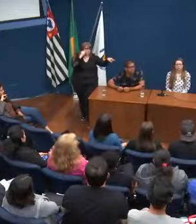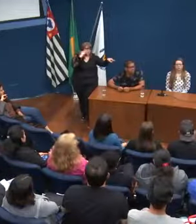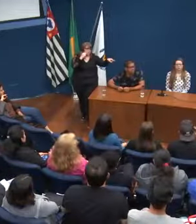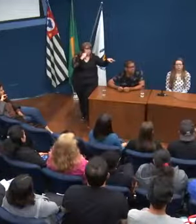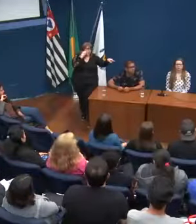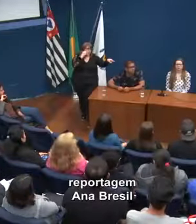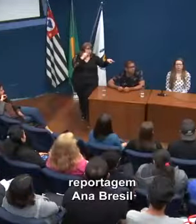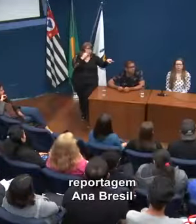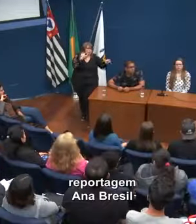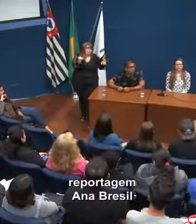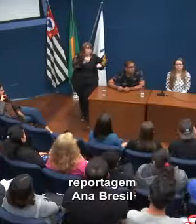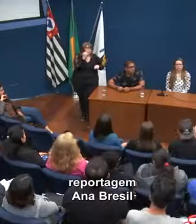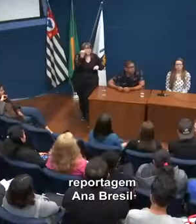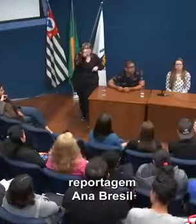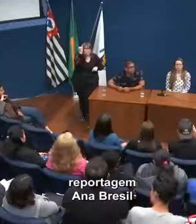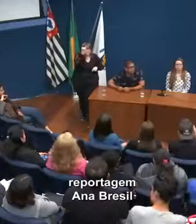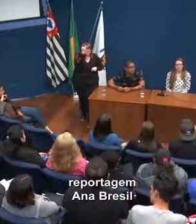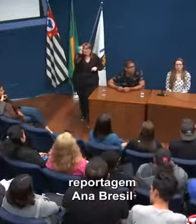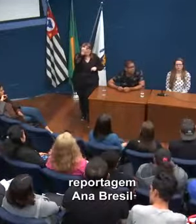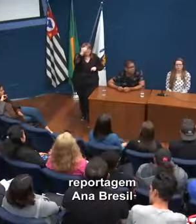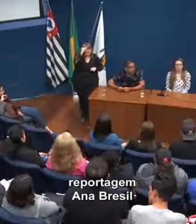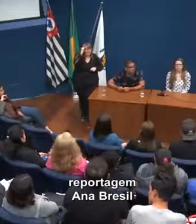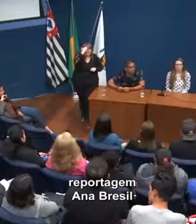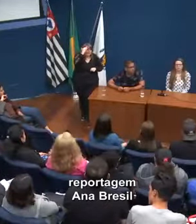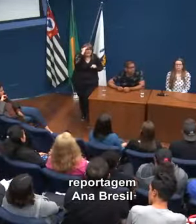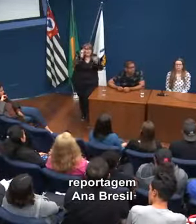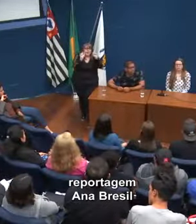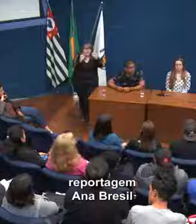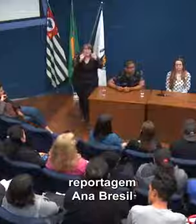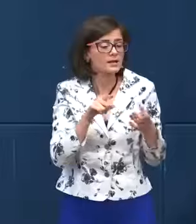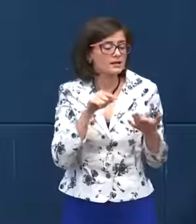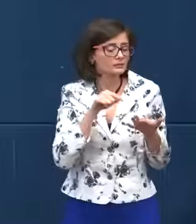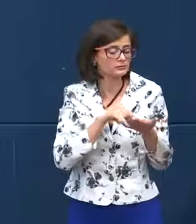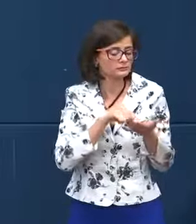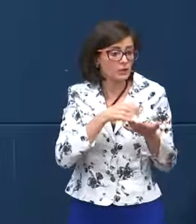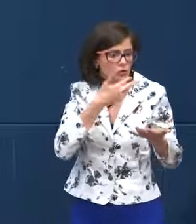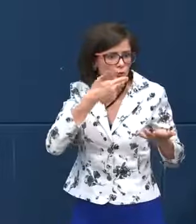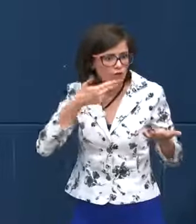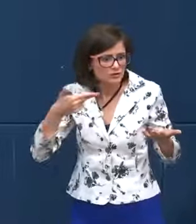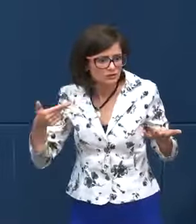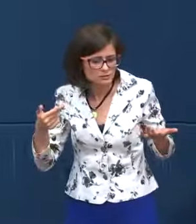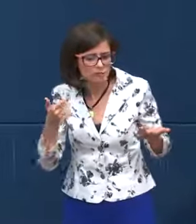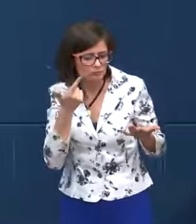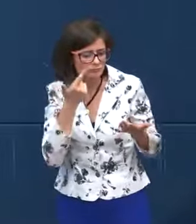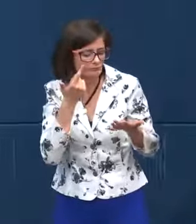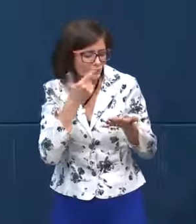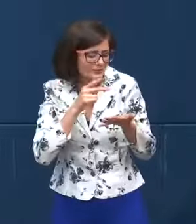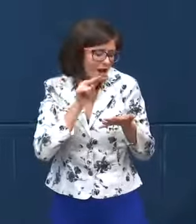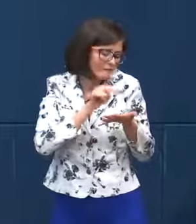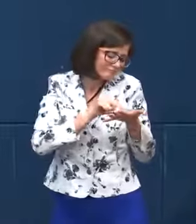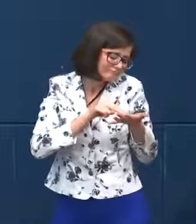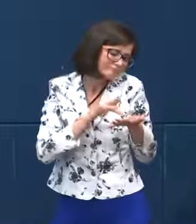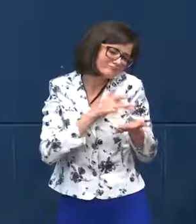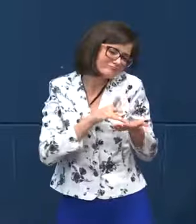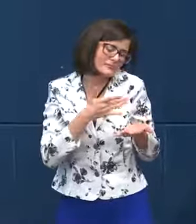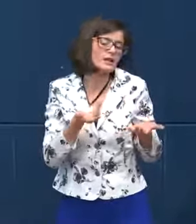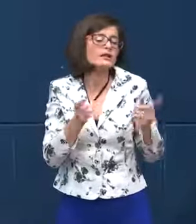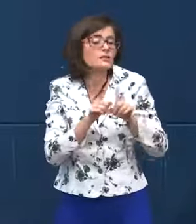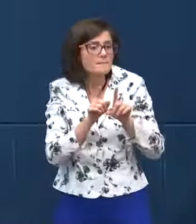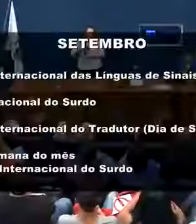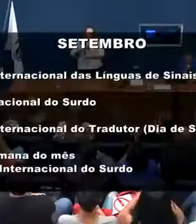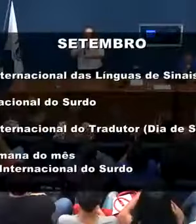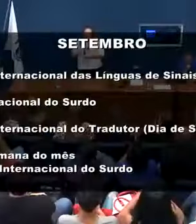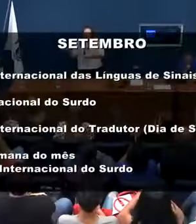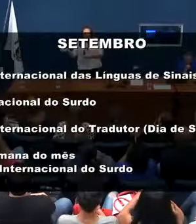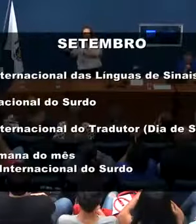última quinta-feira o primeiro seminário Setembro Azul, mês em que são comemoradas datas alusivas a Libras e aos